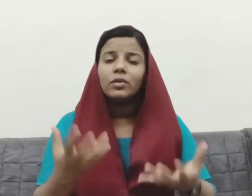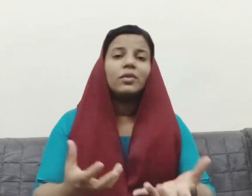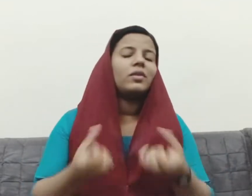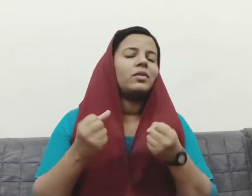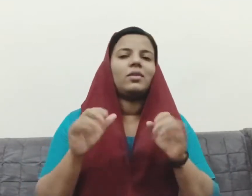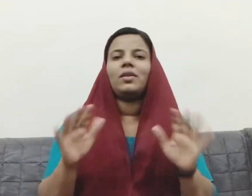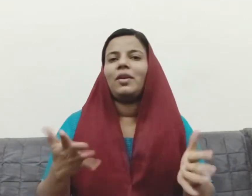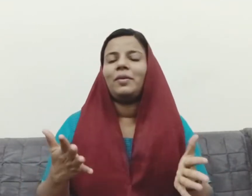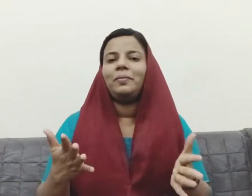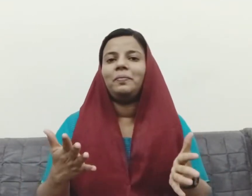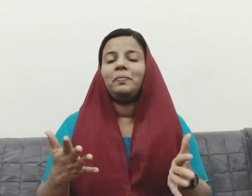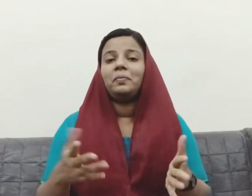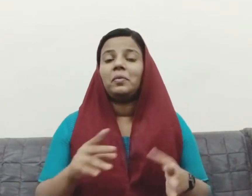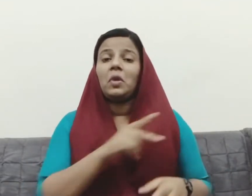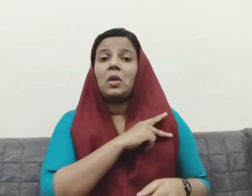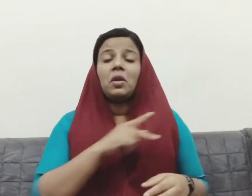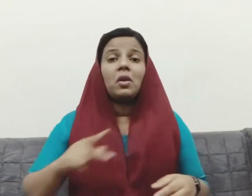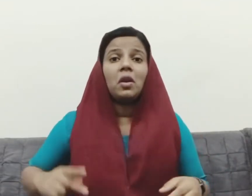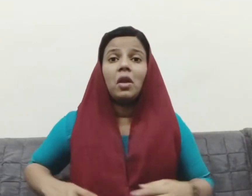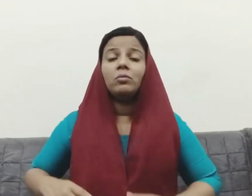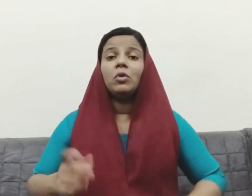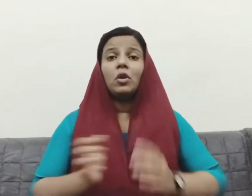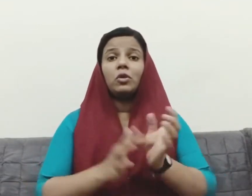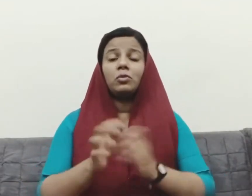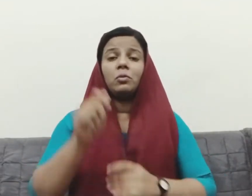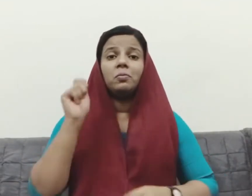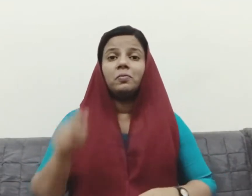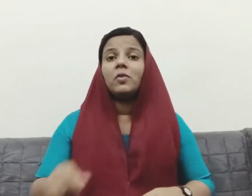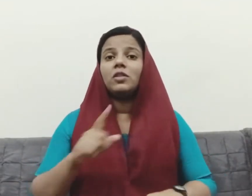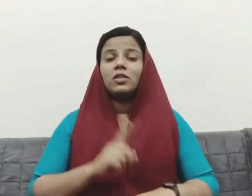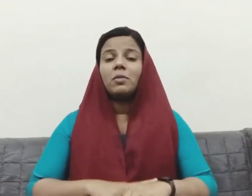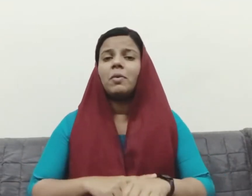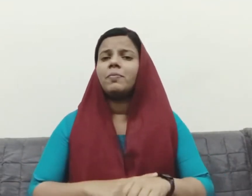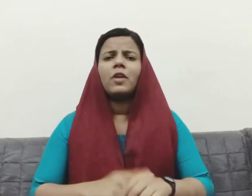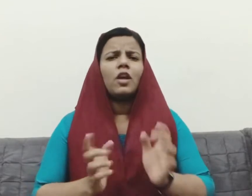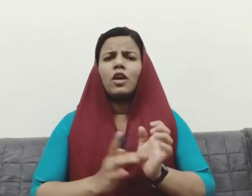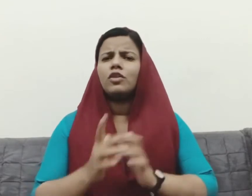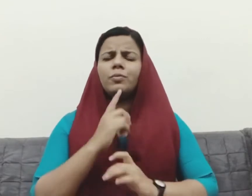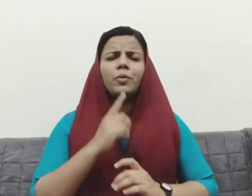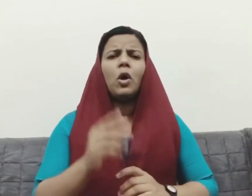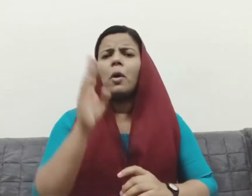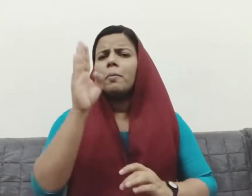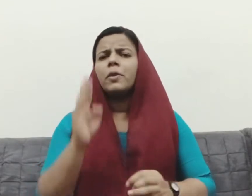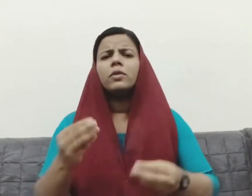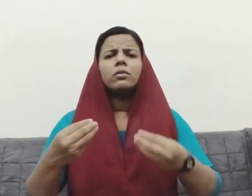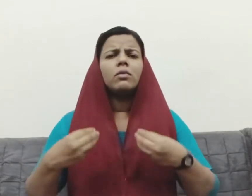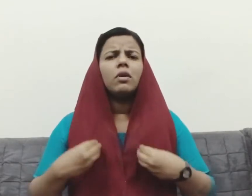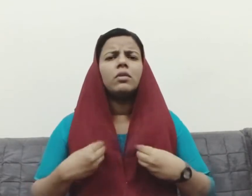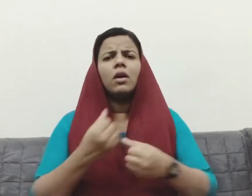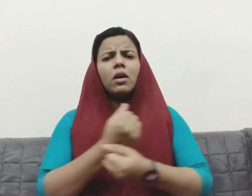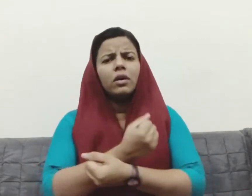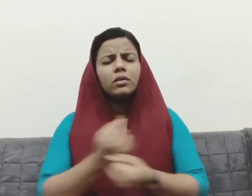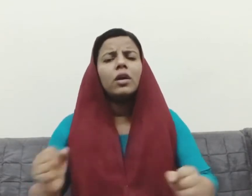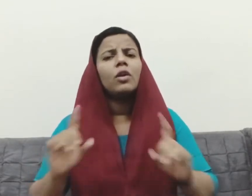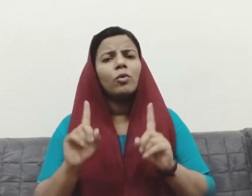മനുഷ്യനൊന്നും ലഭിപ്പാൻ കഴിയത്തില്ല. പീലാത്തോസ് യേശുവിനെ ന്യായവിസ്തരിക്കുന്ന സമയത്ത് യേശു പിലാത്തോസിനോട് പറഞ്ഞു, എൻ്റെ പിതാവ് തന്നിട്ടല്ലാതെ ഒരധികാരവും നിനക്ക്